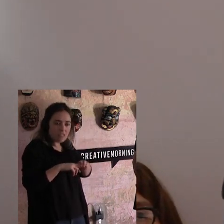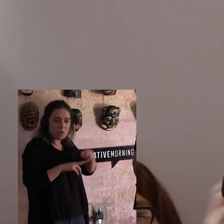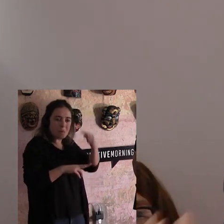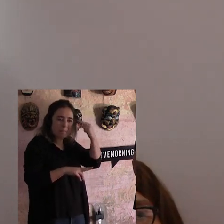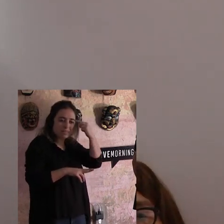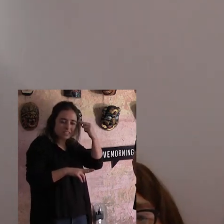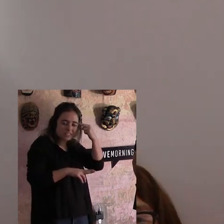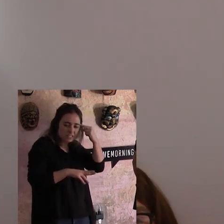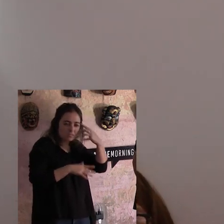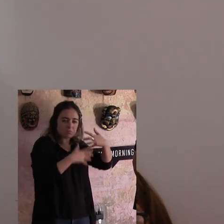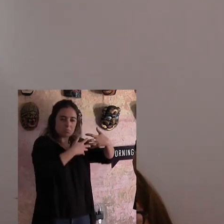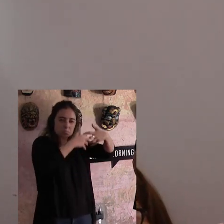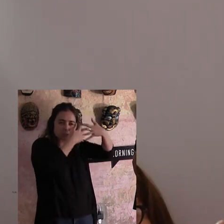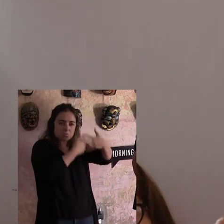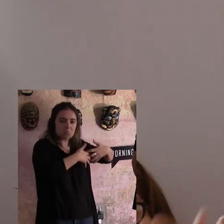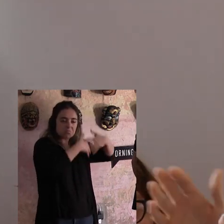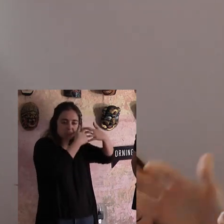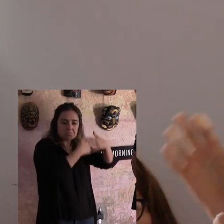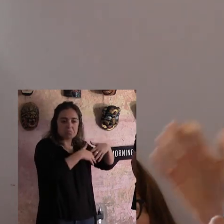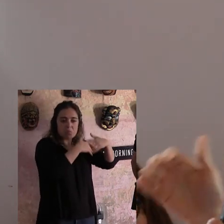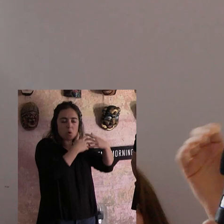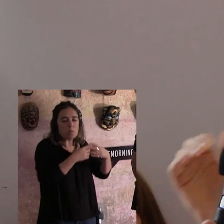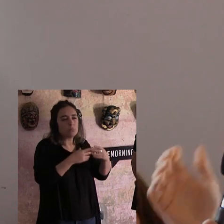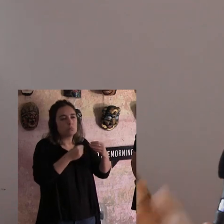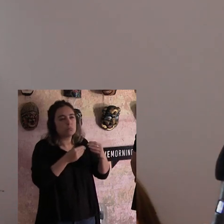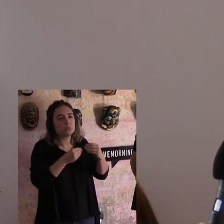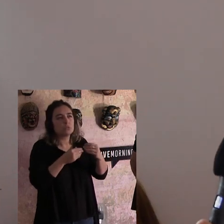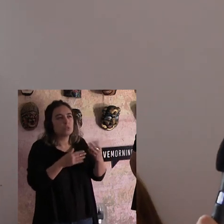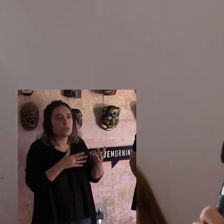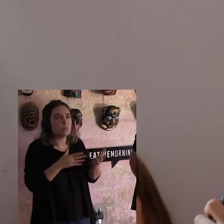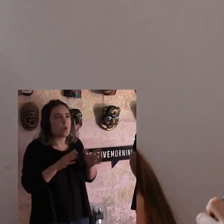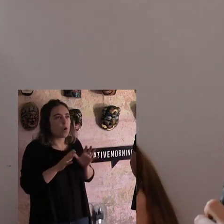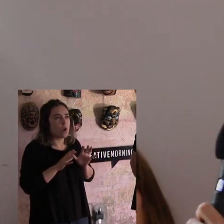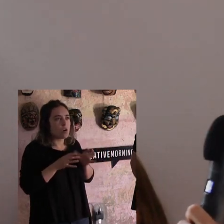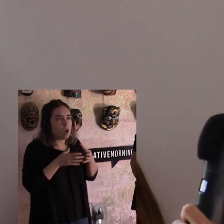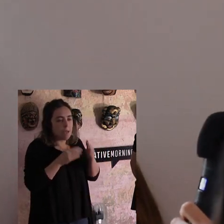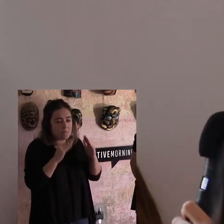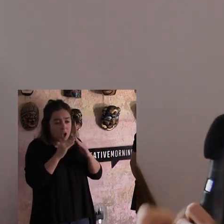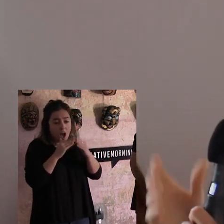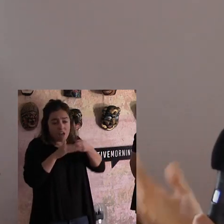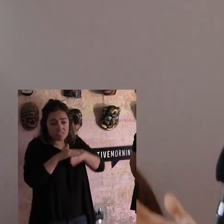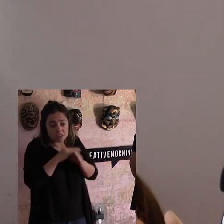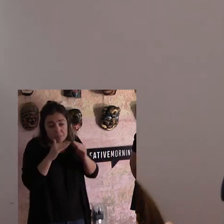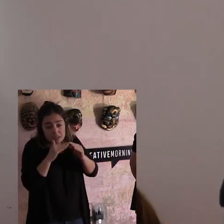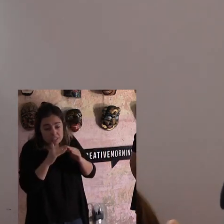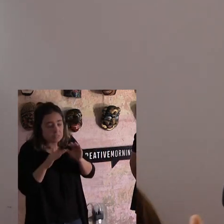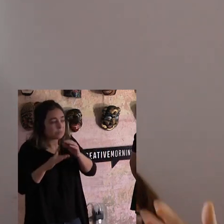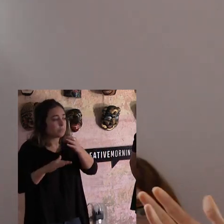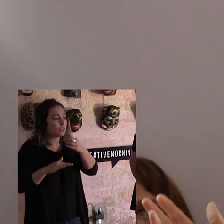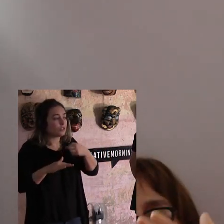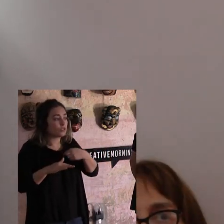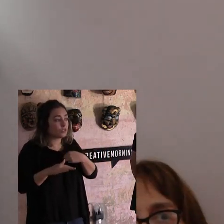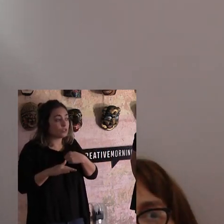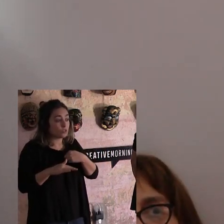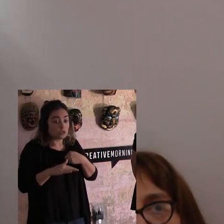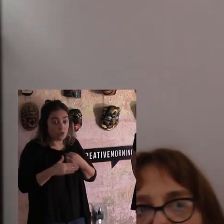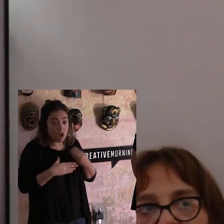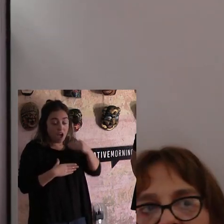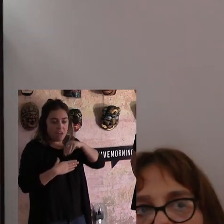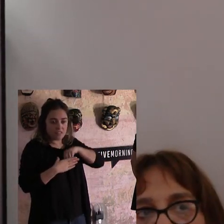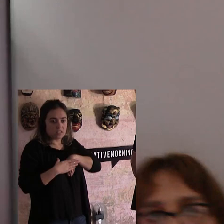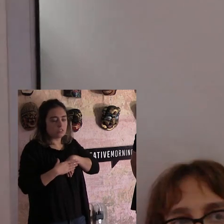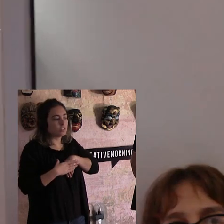pensando, de como mucho de estar como encerrado quizás, Fui descubriendo el yoga, yo personalmente,